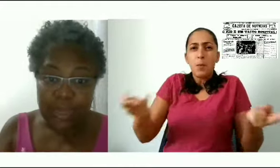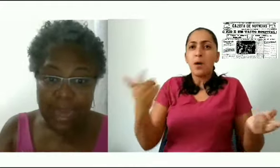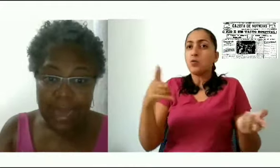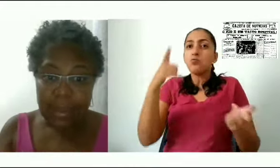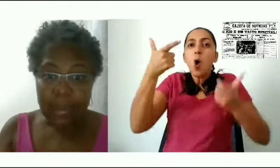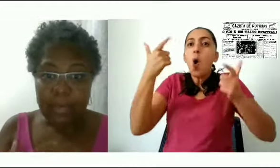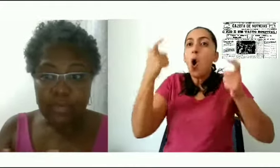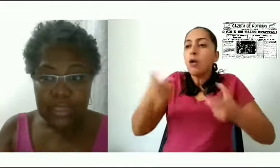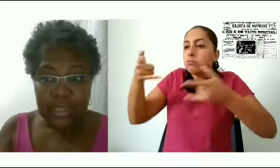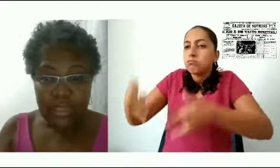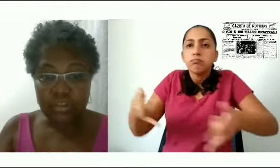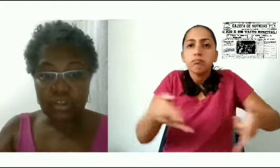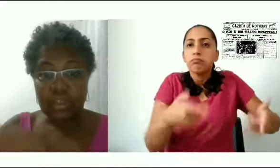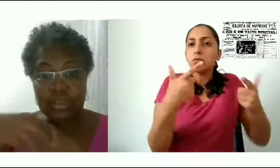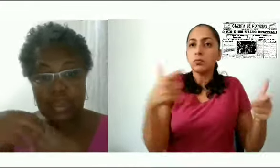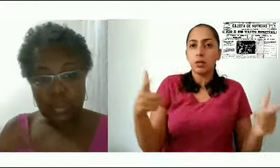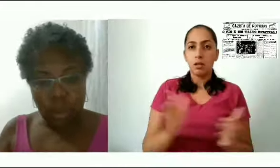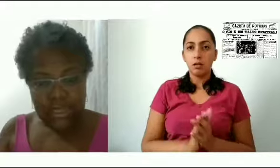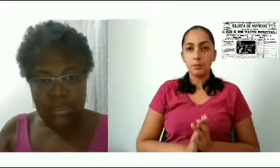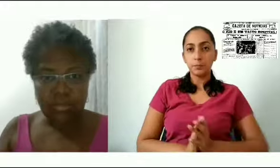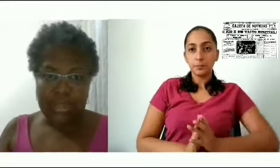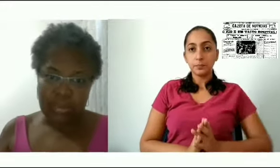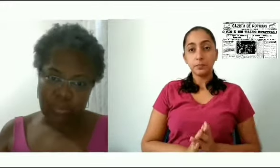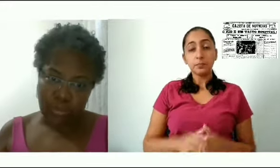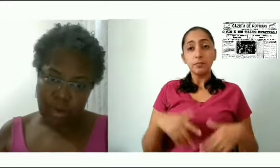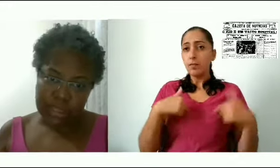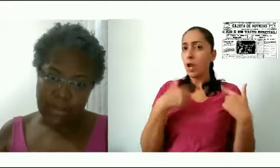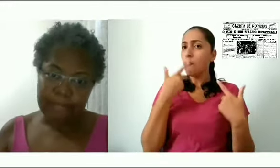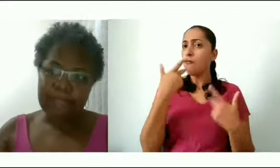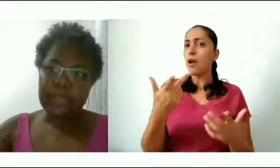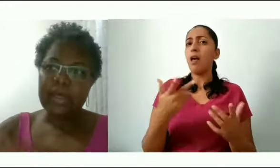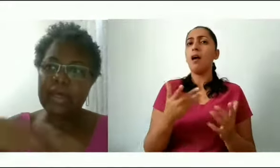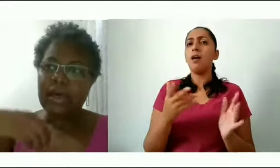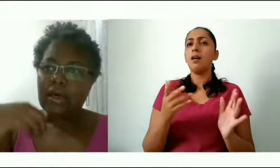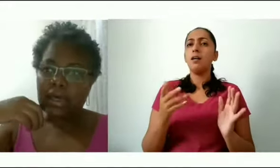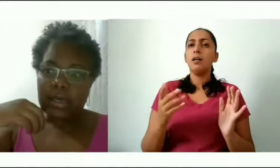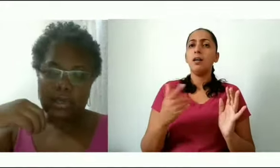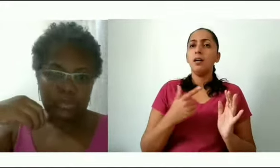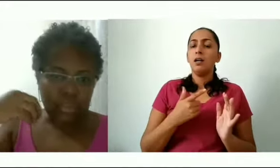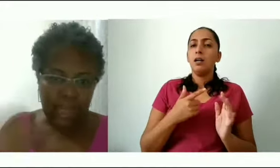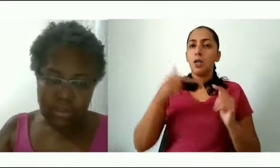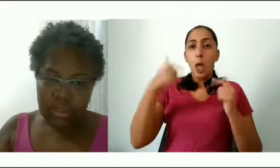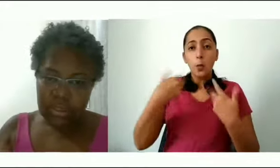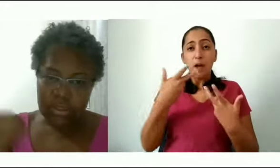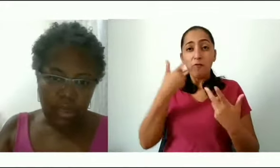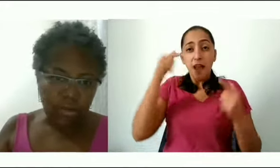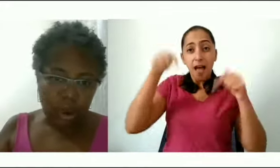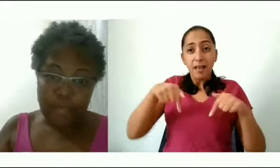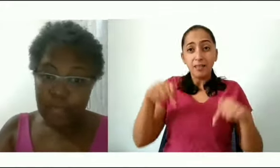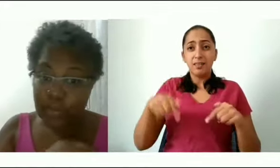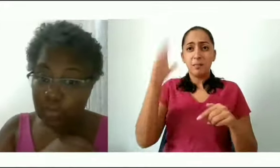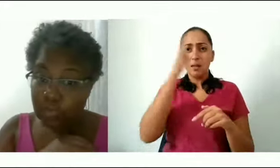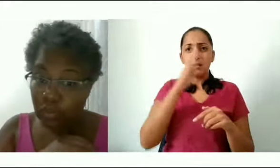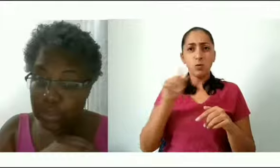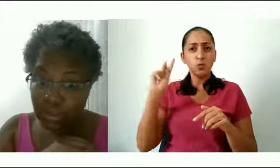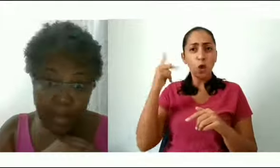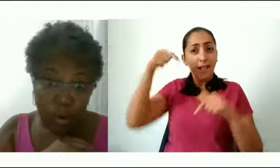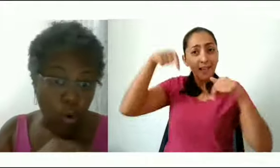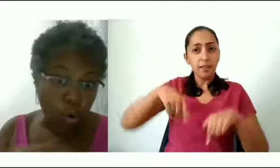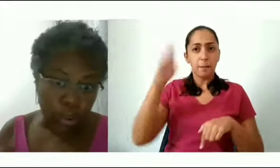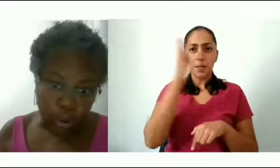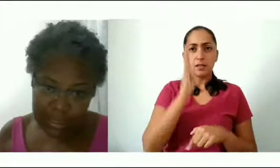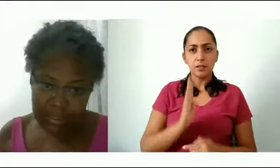quero falar para vocês da nossa situação histórica. Os Estados Unidos e a Europa viveram